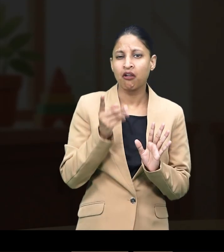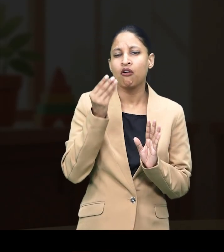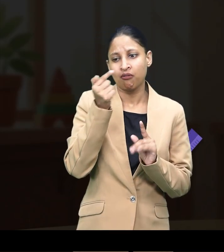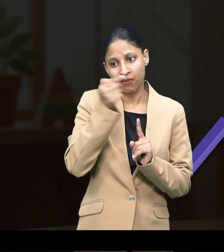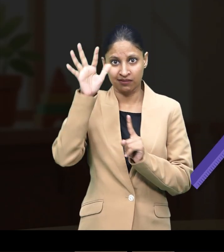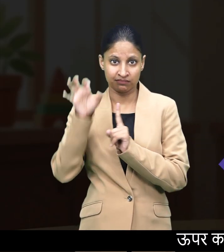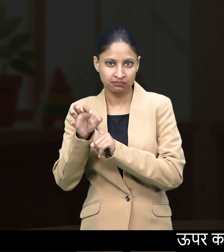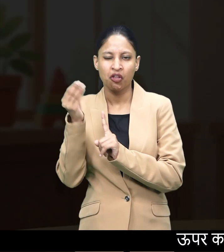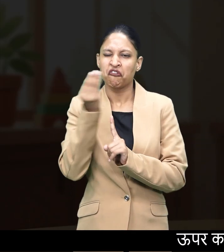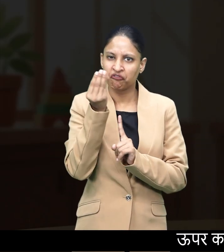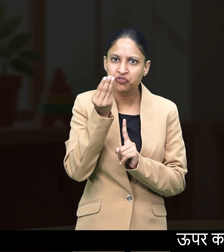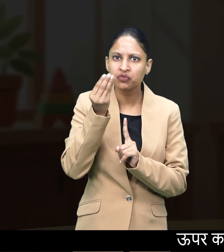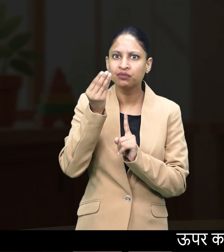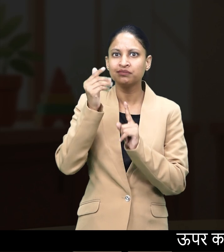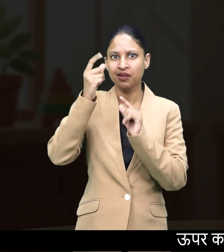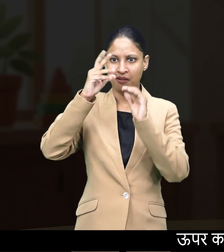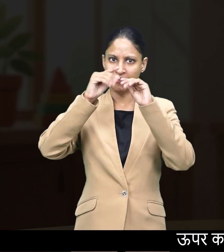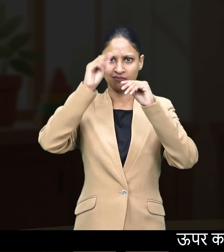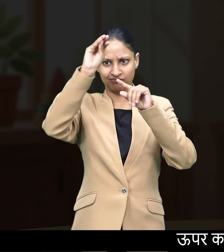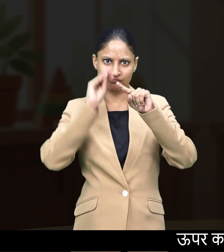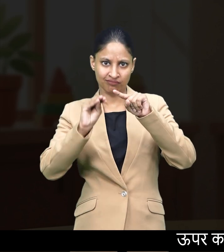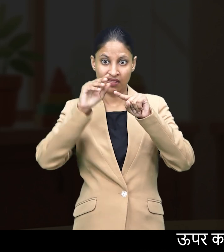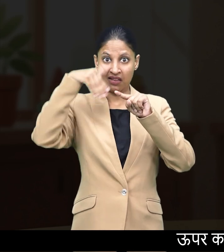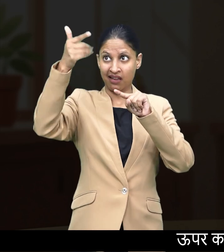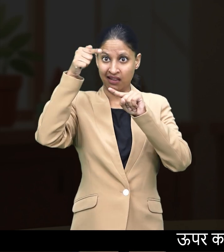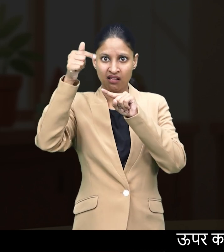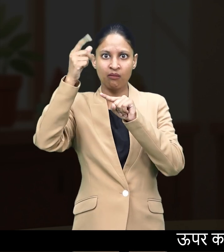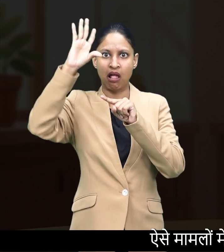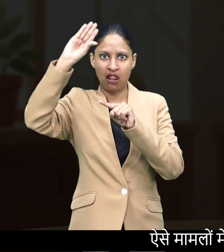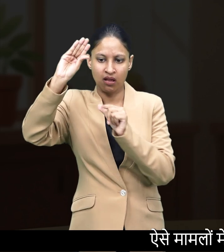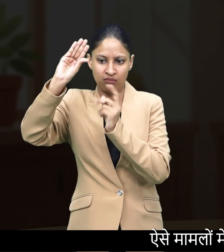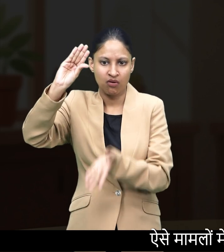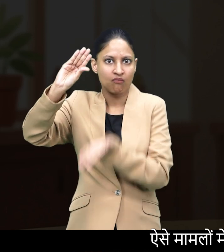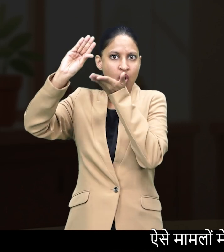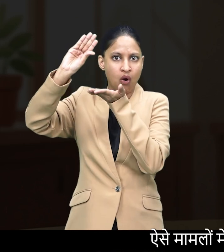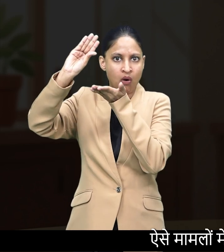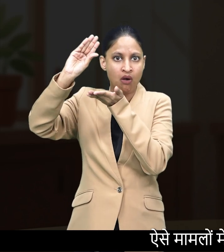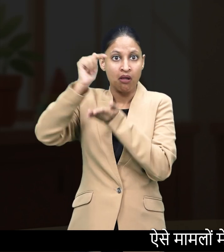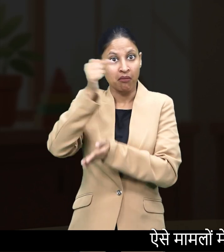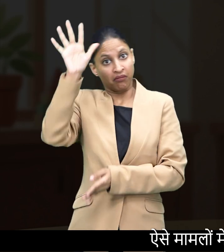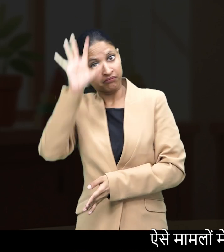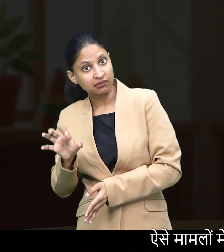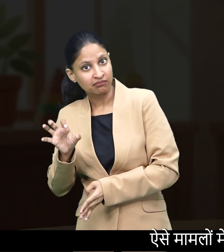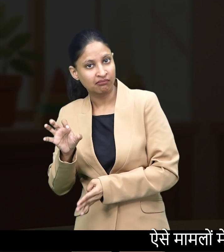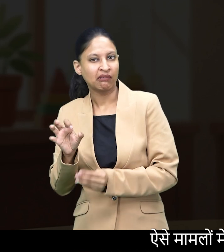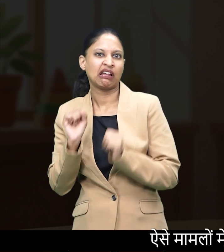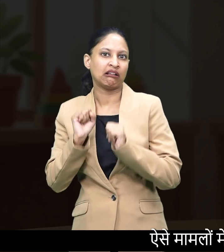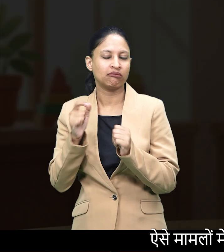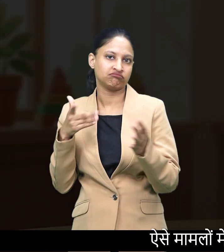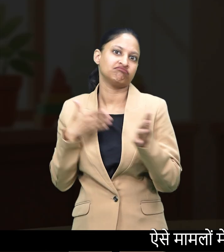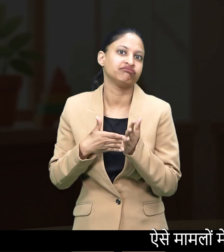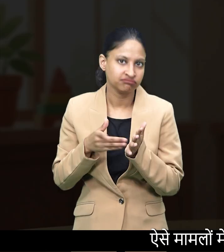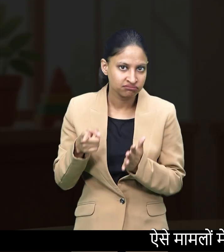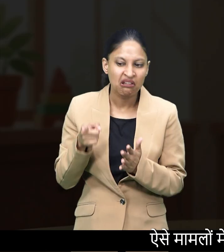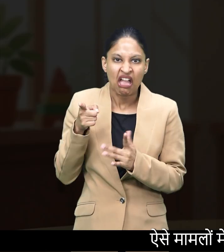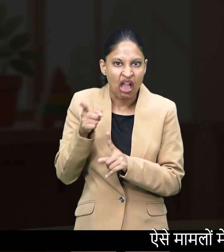कभी कभी घटाव में ऊपर का अंक नीचे के अंक से छोटा होता है। ऐसे मामलों में हमें उधार लेने की आवश्यकता होती